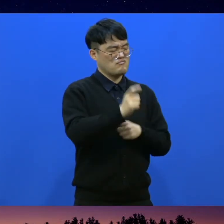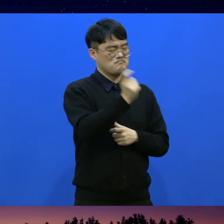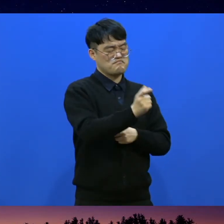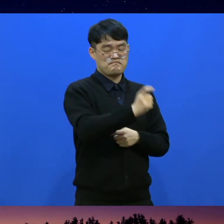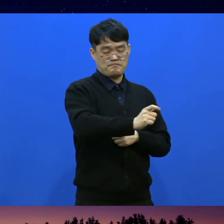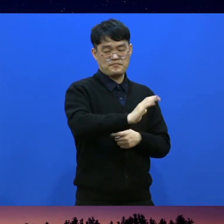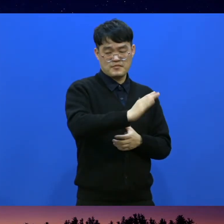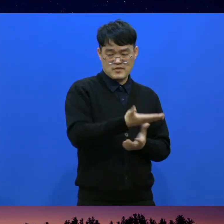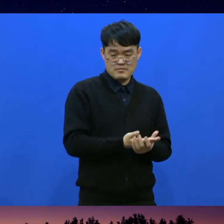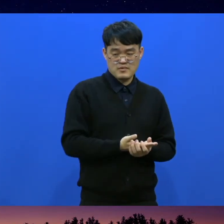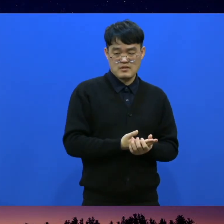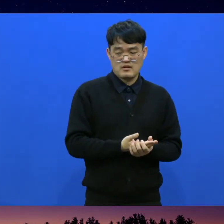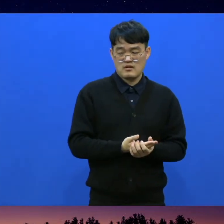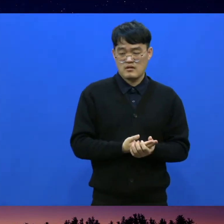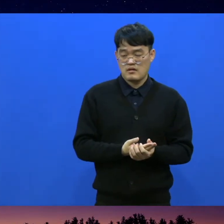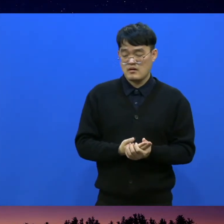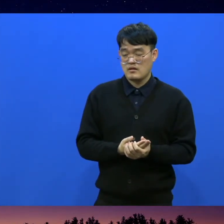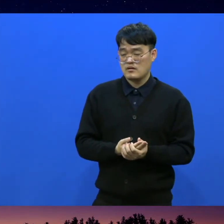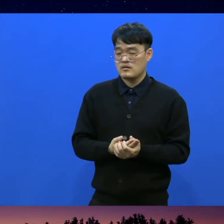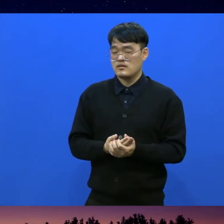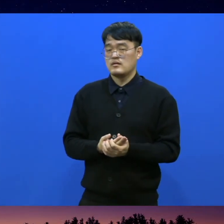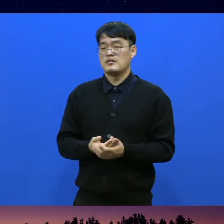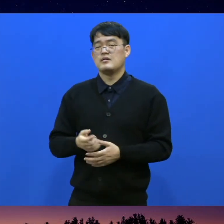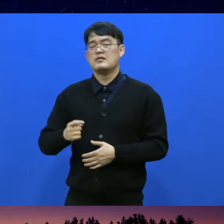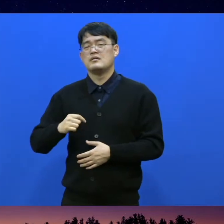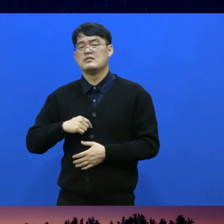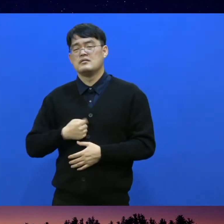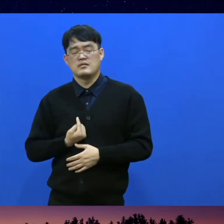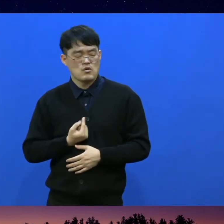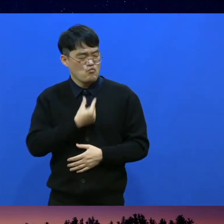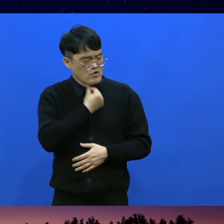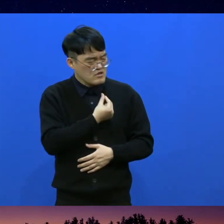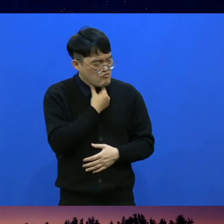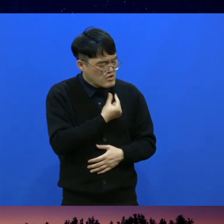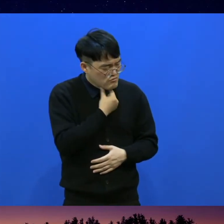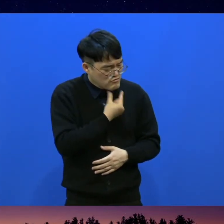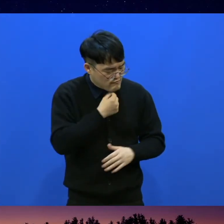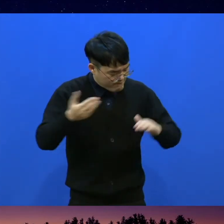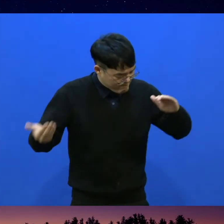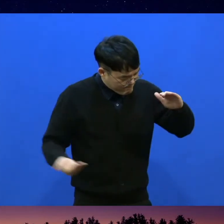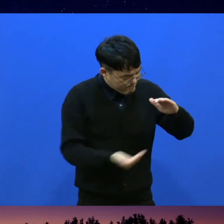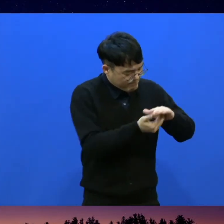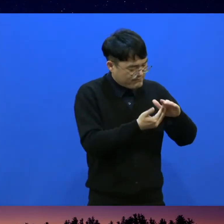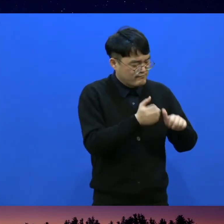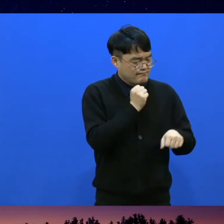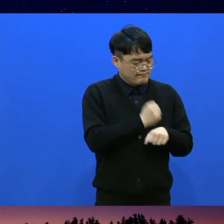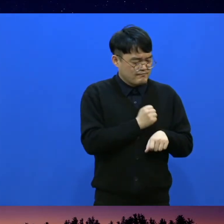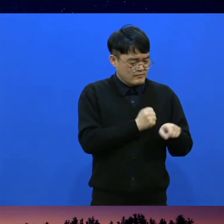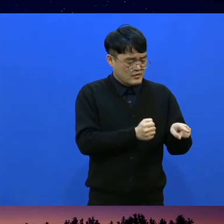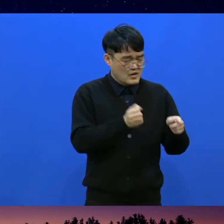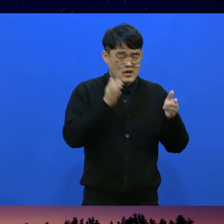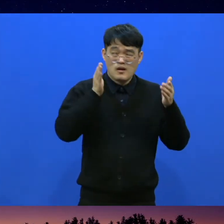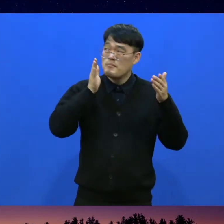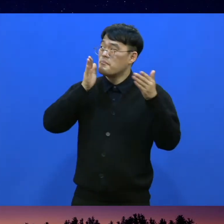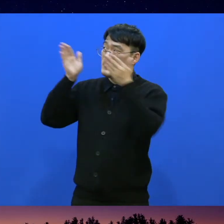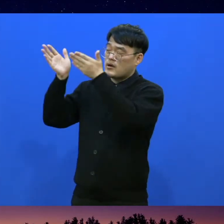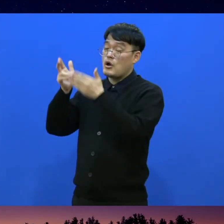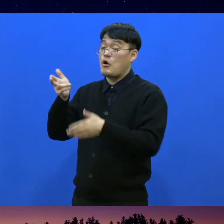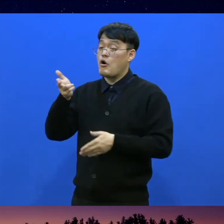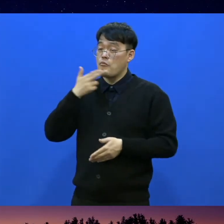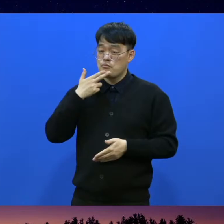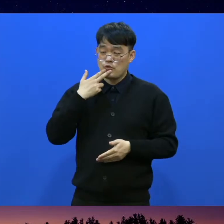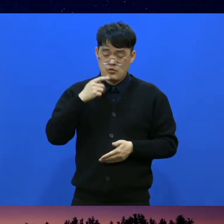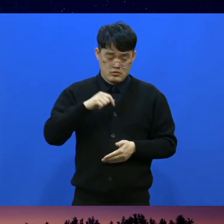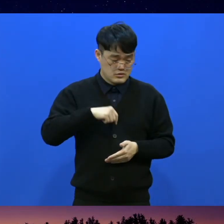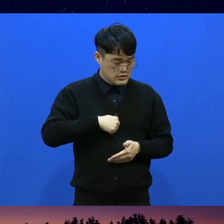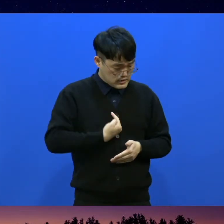사람들은 자기를 비우는 기도를 하지만 자기 소음도 없는 경지까지 이르고자 하는데, 그러나 그것 역시 여러분 방향이 없는 거예요. 자기라는 존재가 없어질 수가